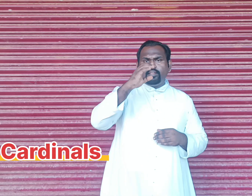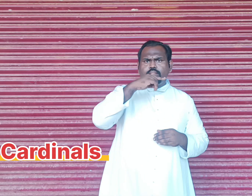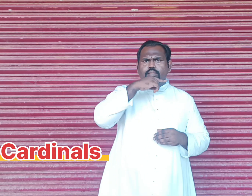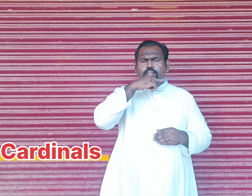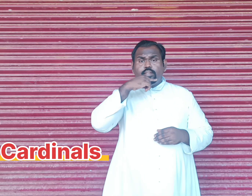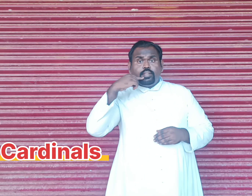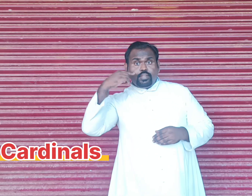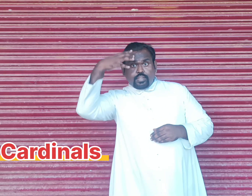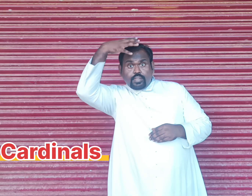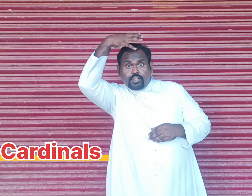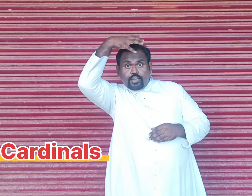252 കർദിനാൾമാർ,